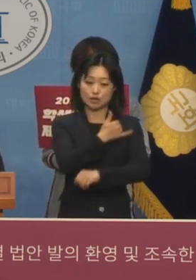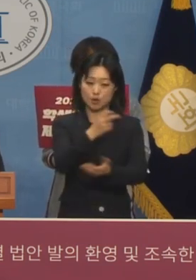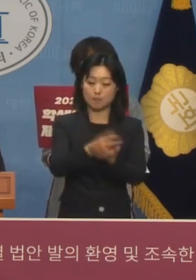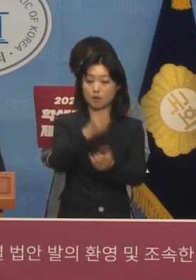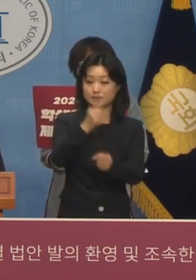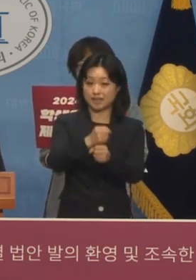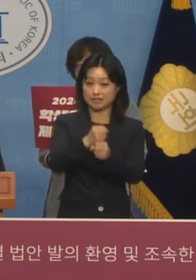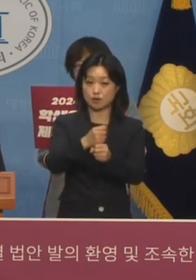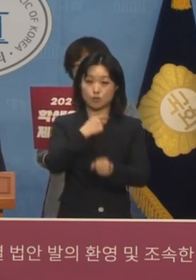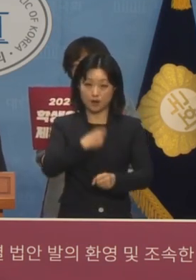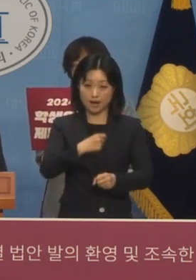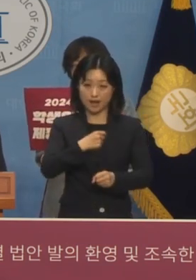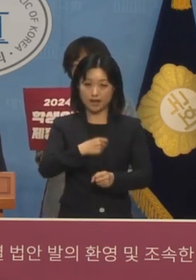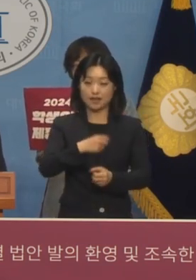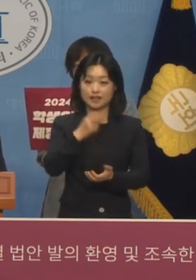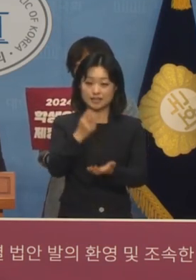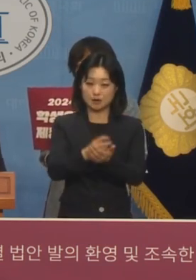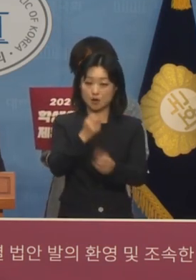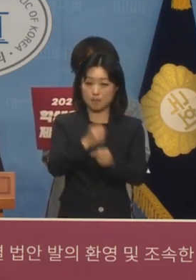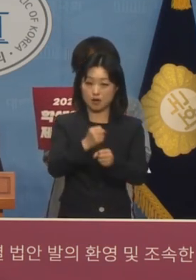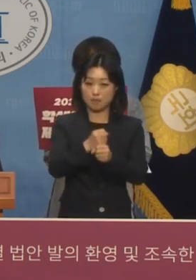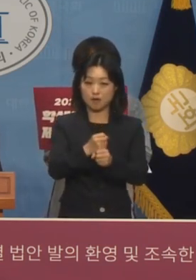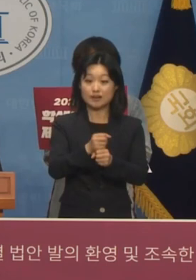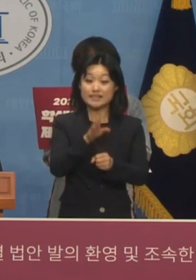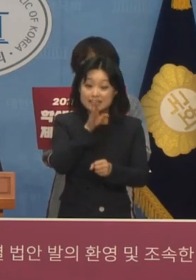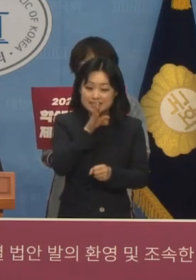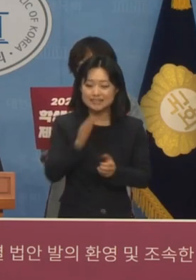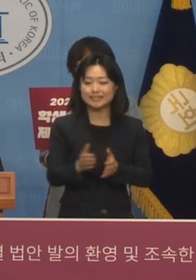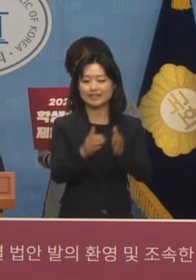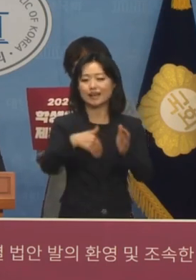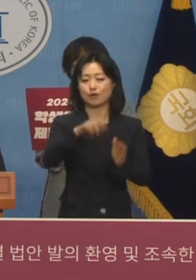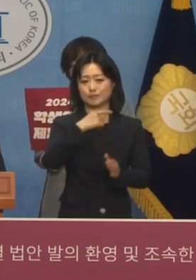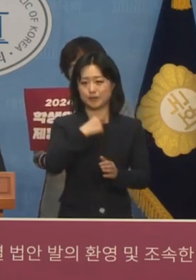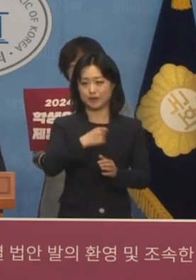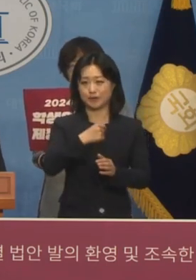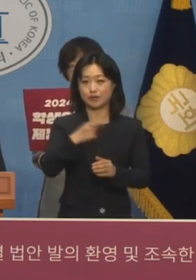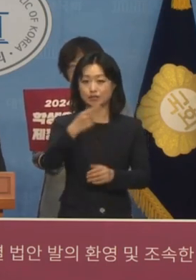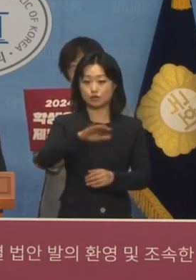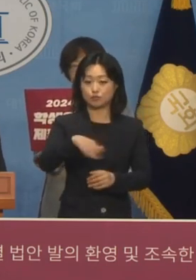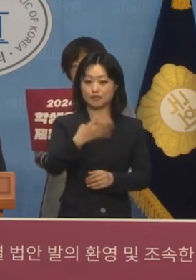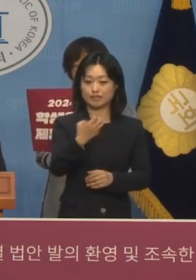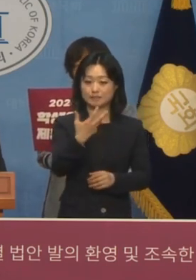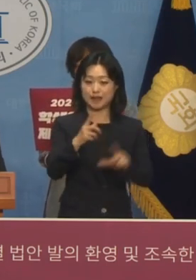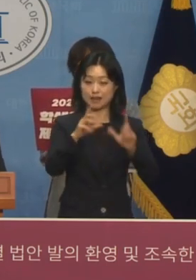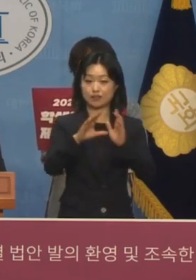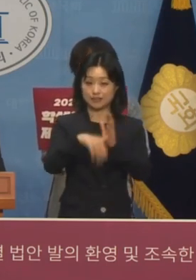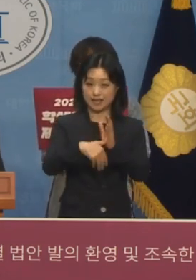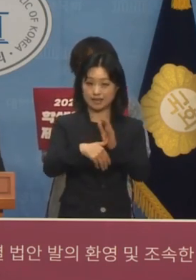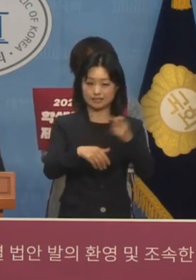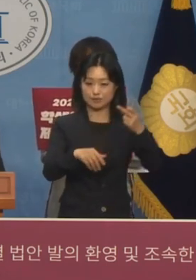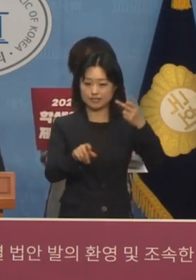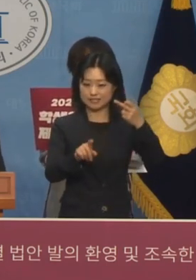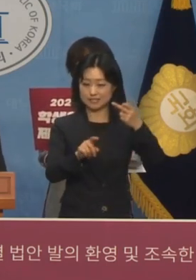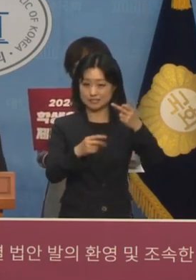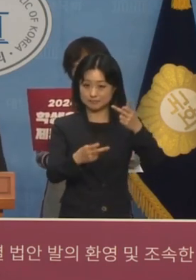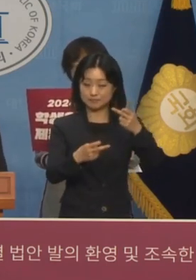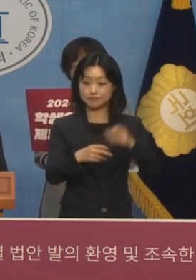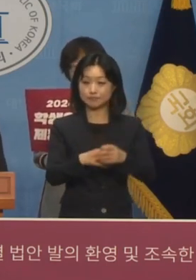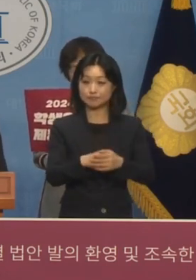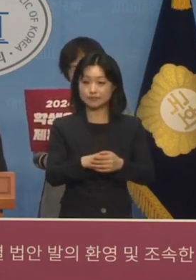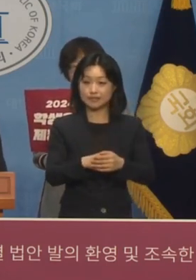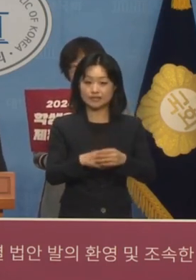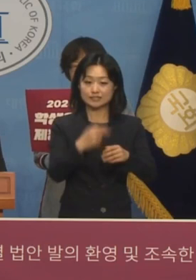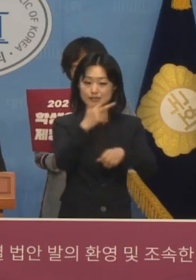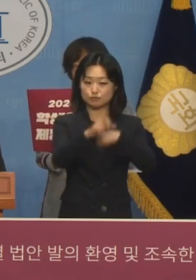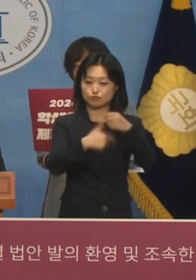제정, 학생인권법 제정, 바로 그 길을 가려고 합니다. 1948년 12월 10일, 그러니까